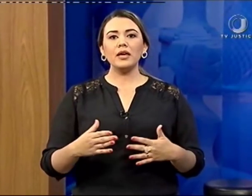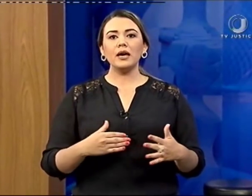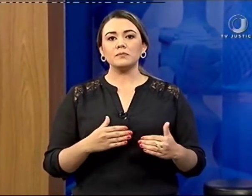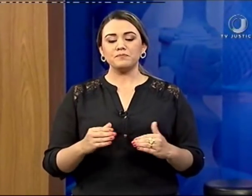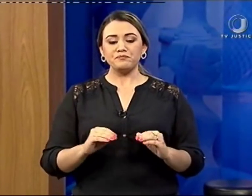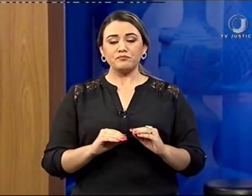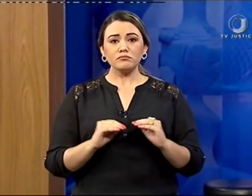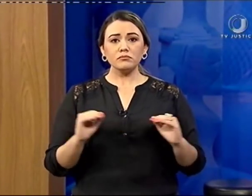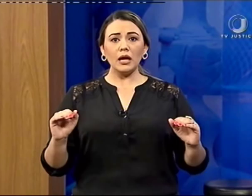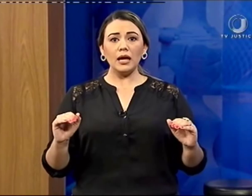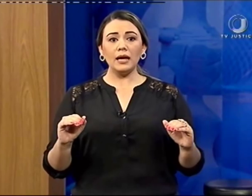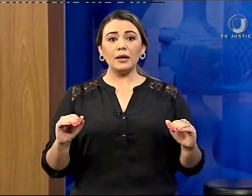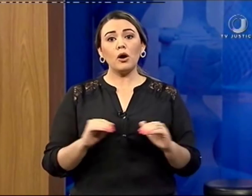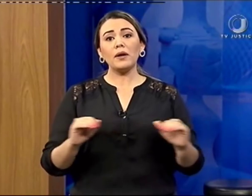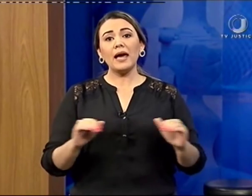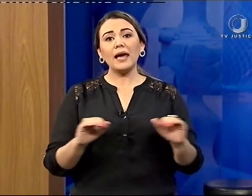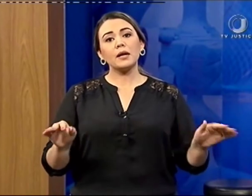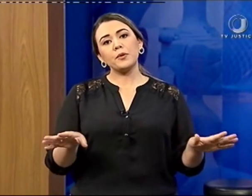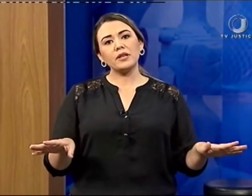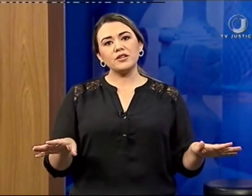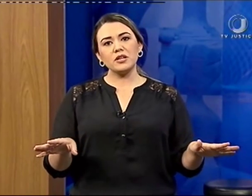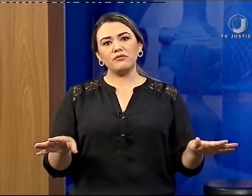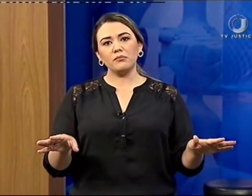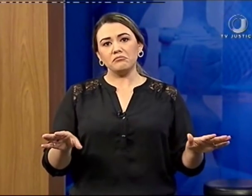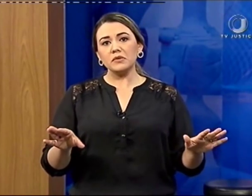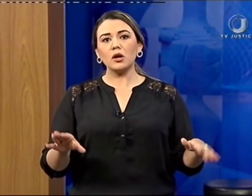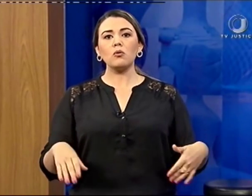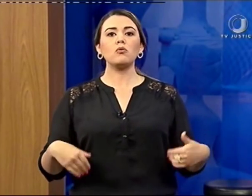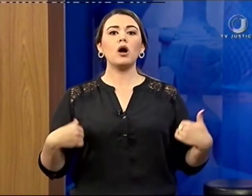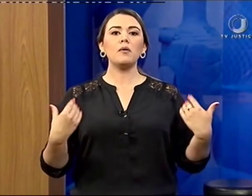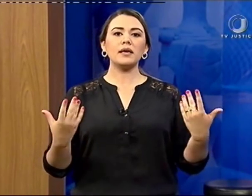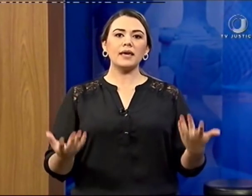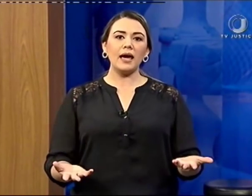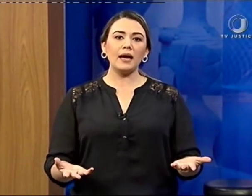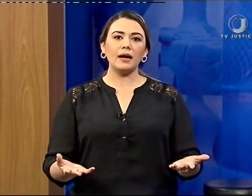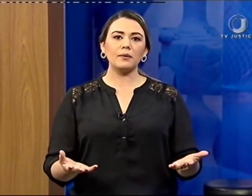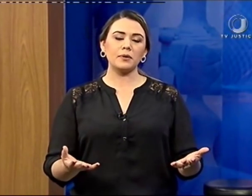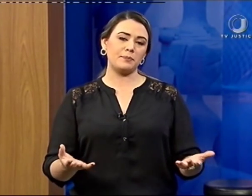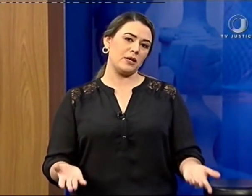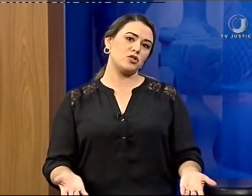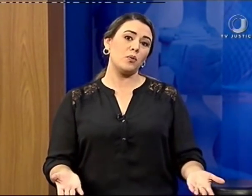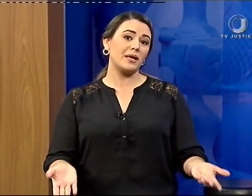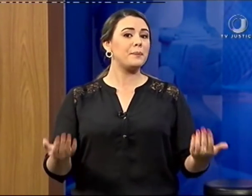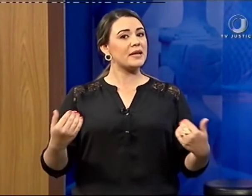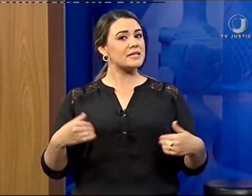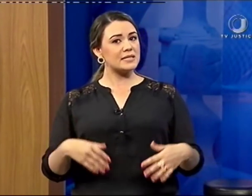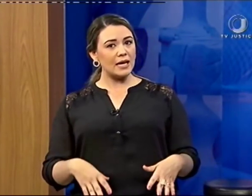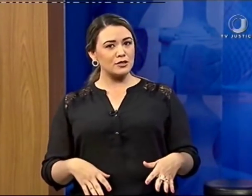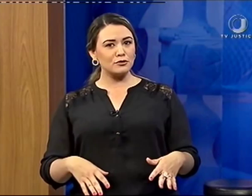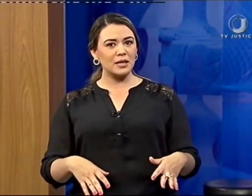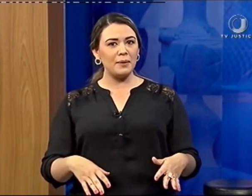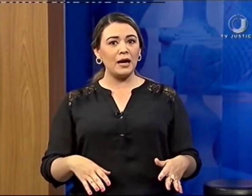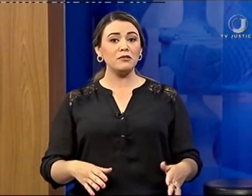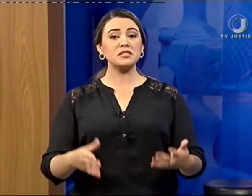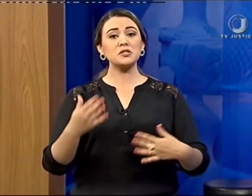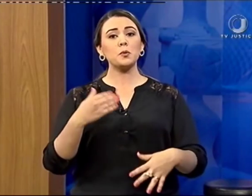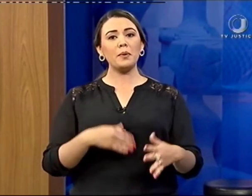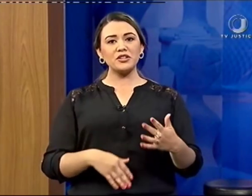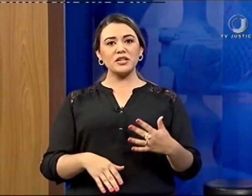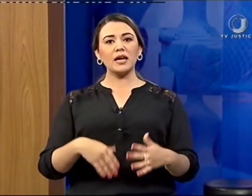havia qualquer regra protetiva. Então, qualquer pessoa que precisasse do trabalho se submetia